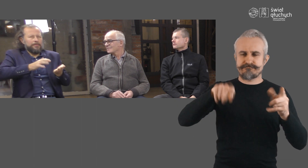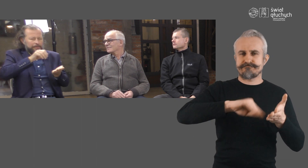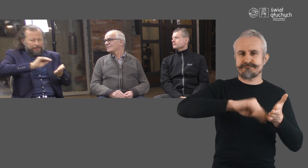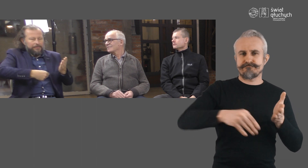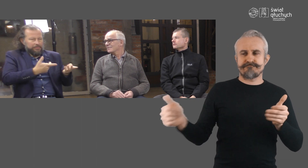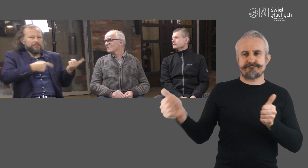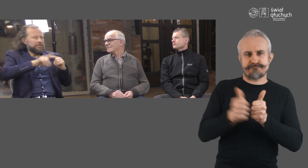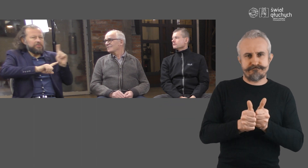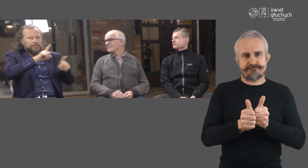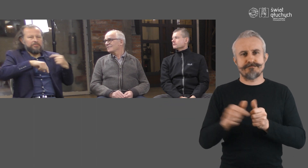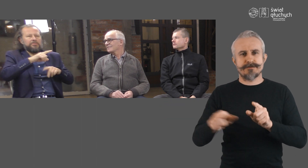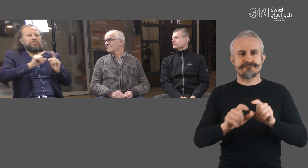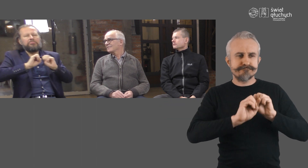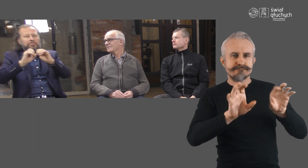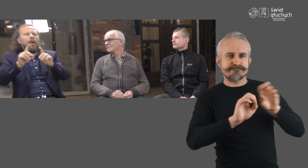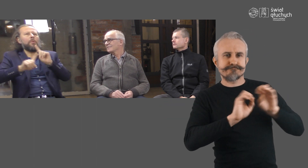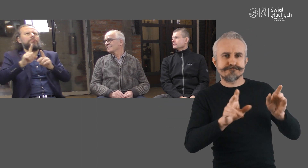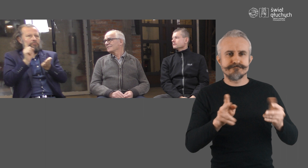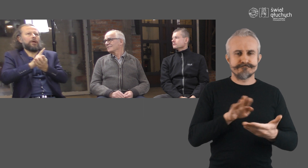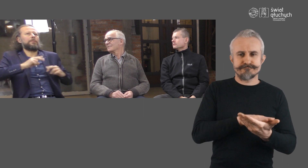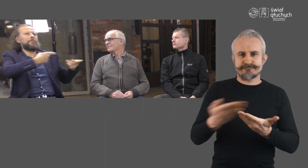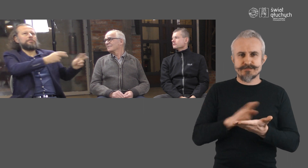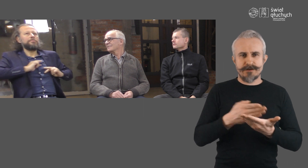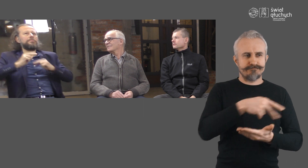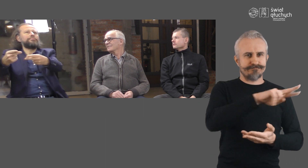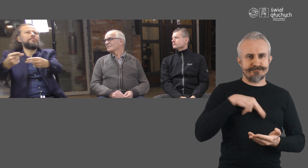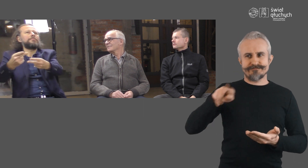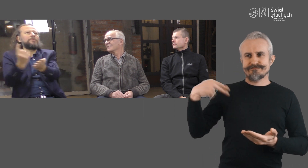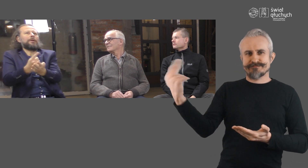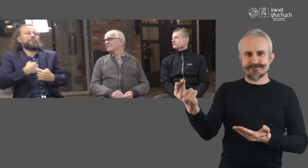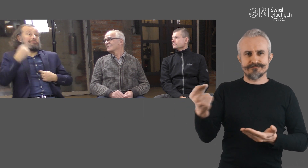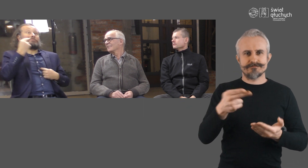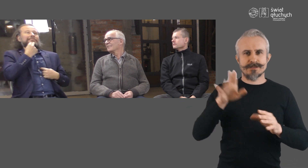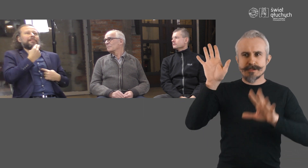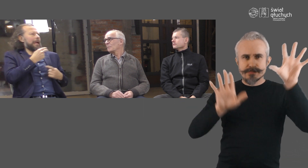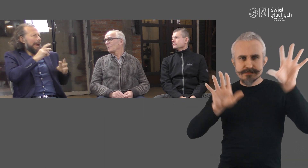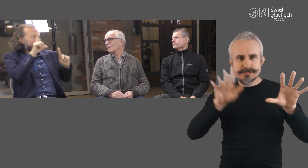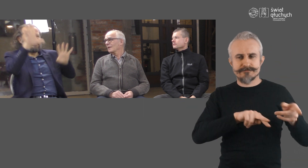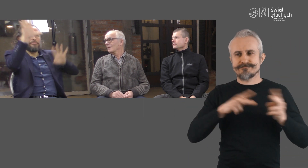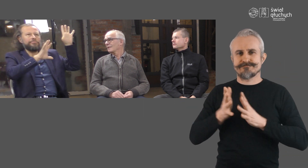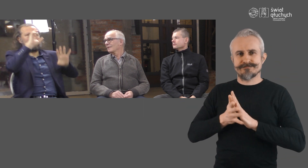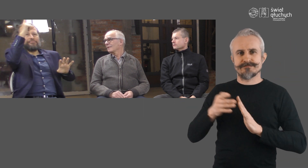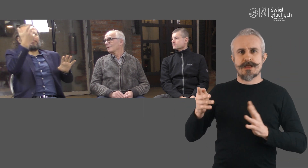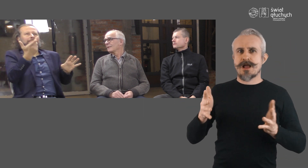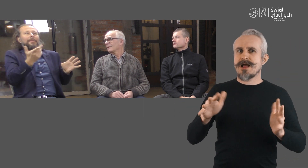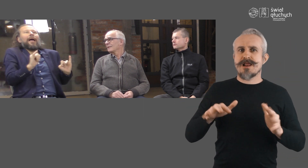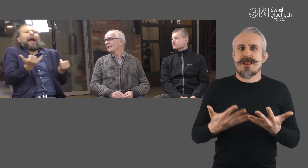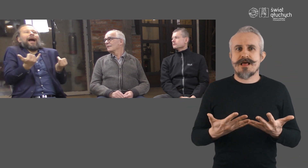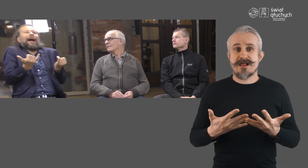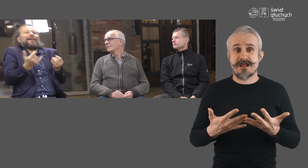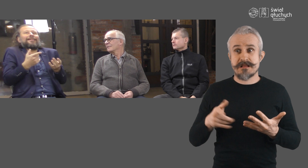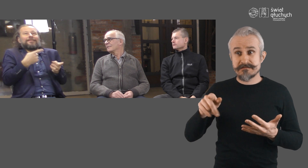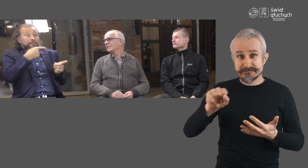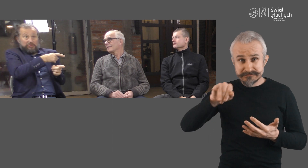trzeba było jakoś się dogadać, tam była sprawa majątkowa. Tata przekazywał do tłumacza i tłumacz dopiero tłumaczył.